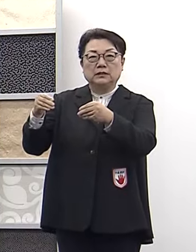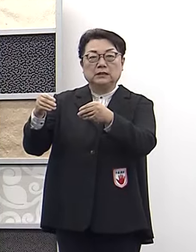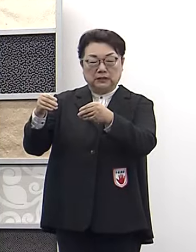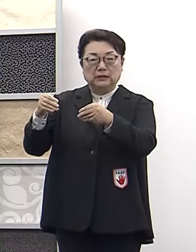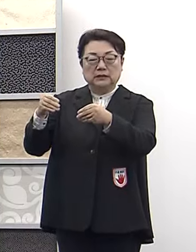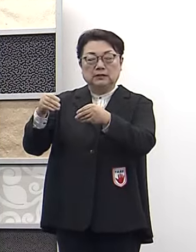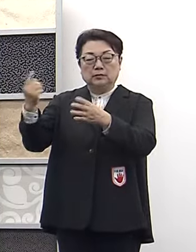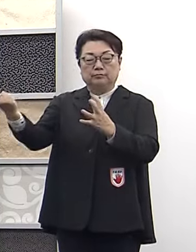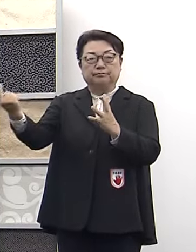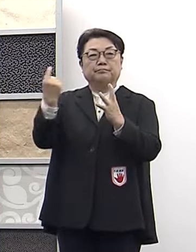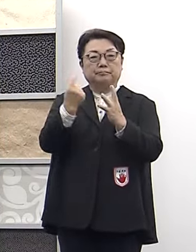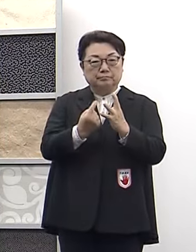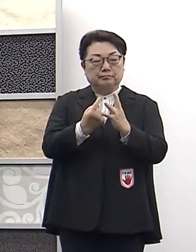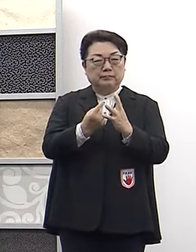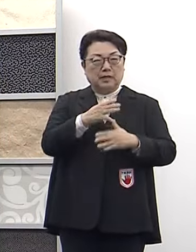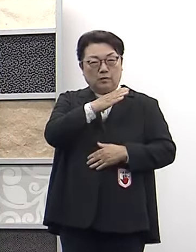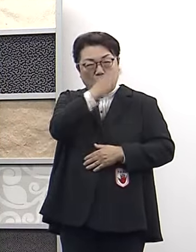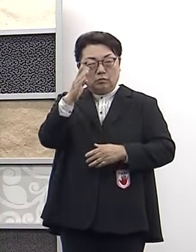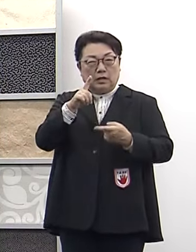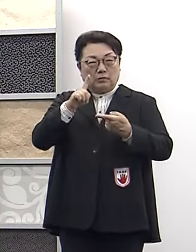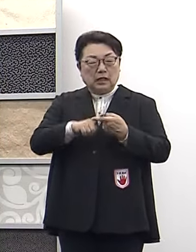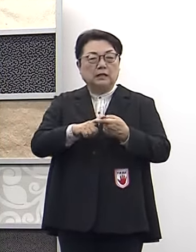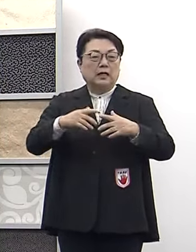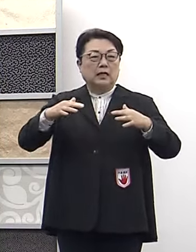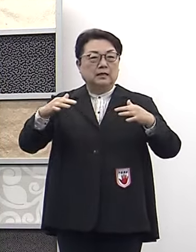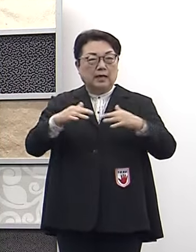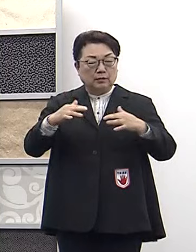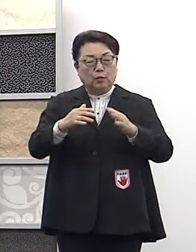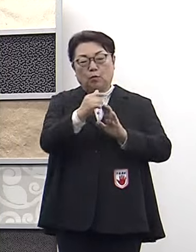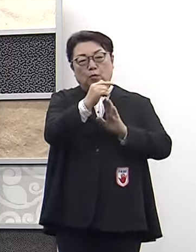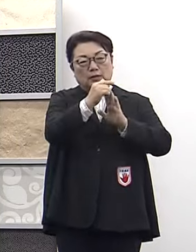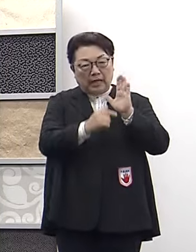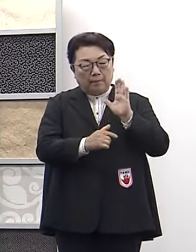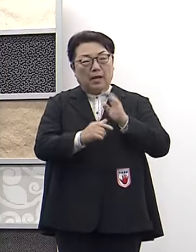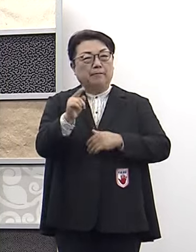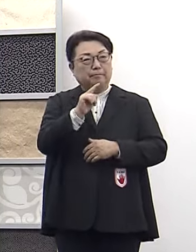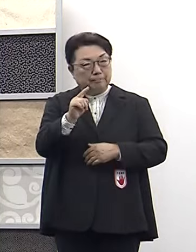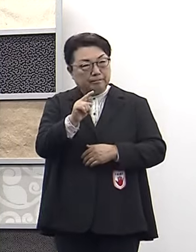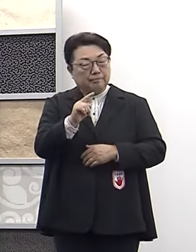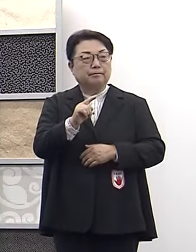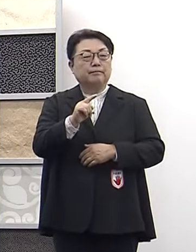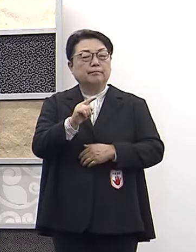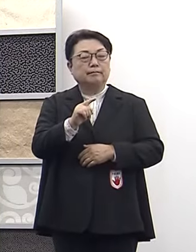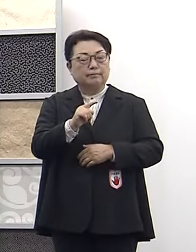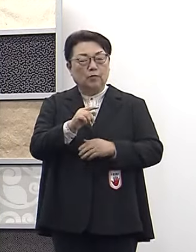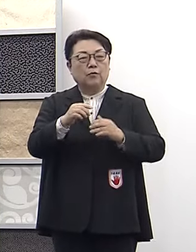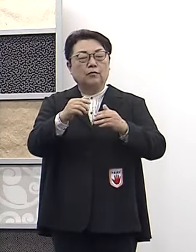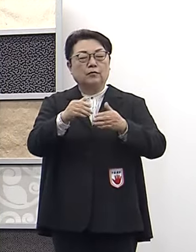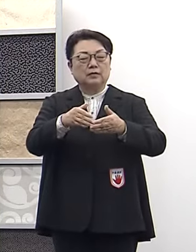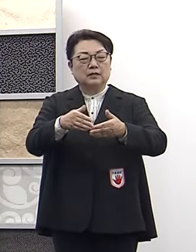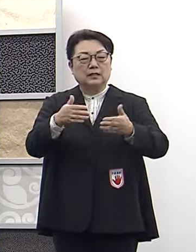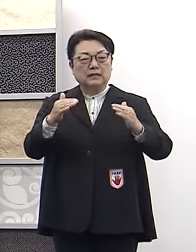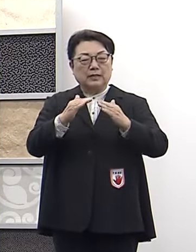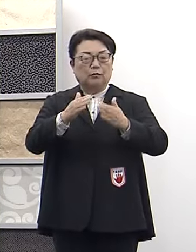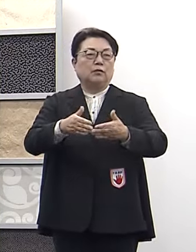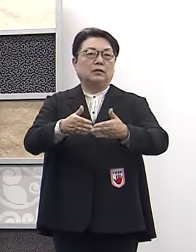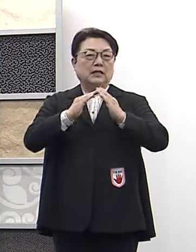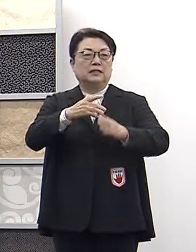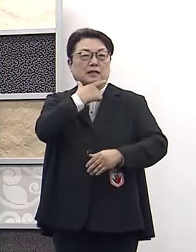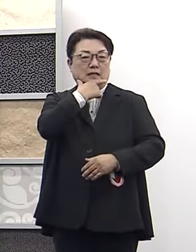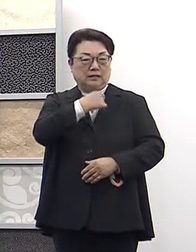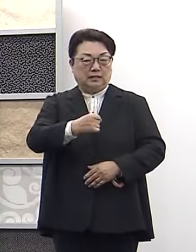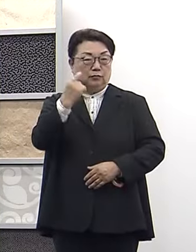きまして、本格的なですね、検討会のテーマ、メンバーの検討を通して、で、速やかに検討会のを立ち上げたいというふうに考えております。以上でござい